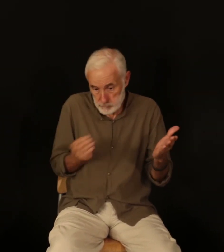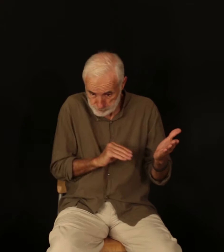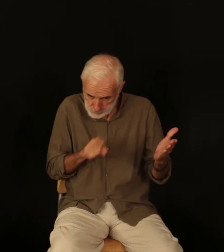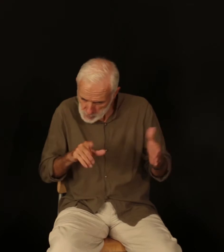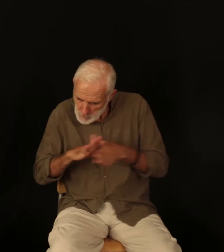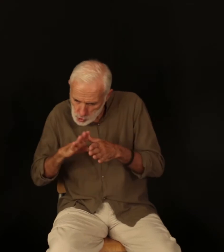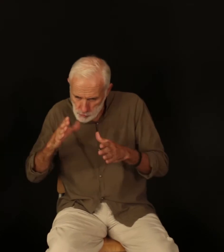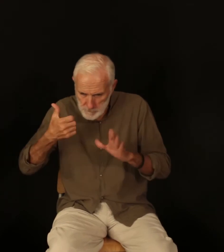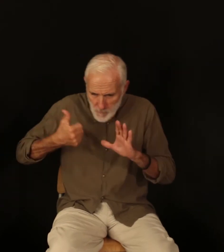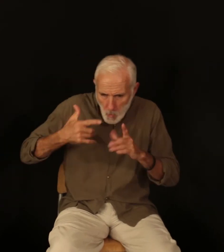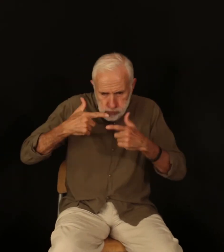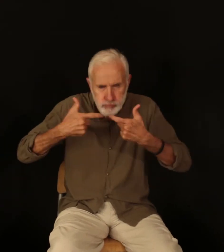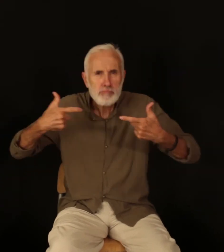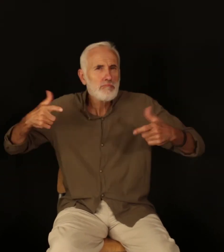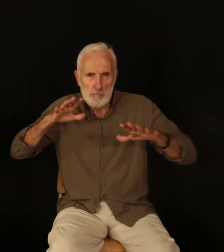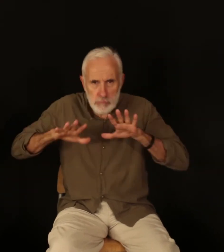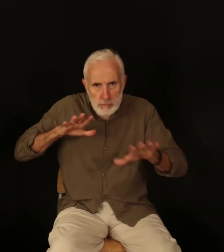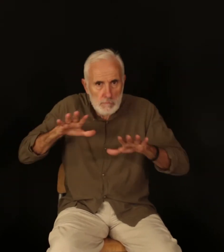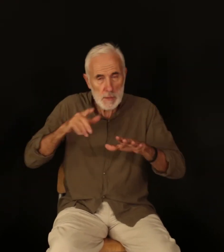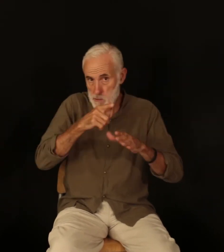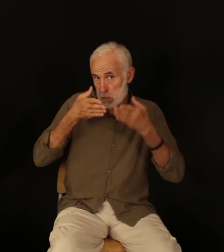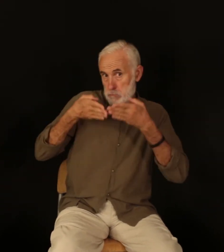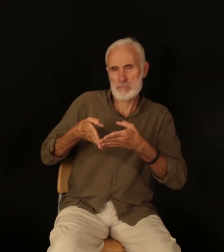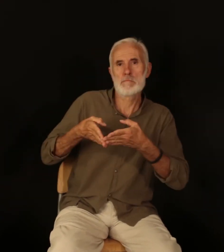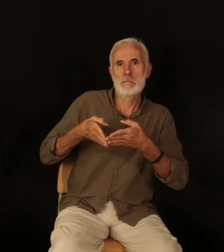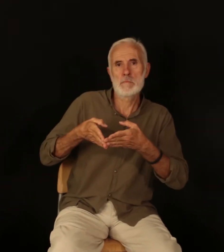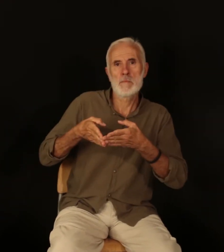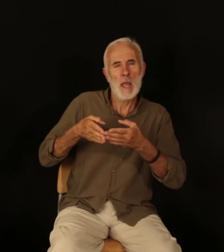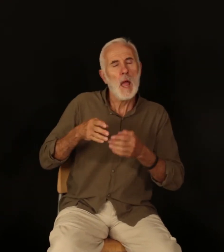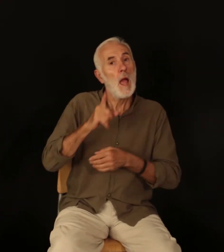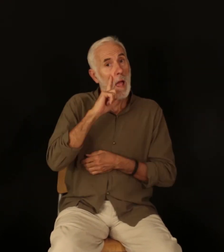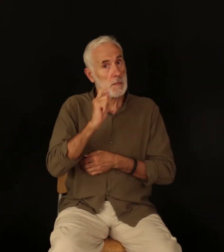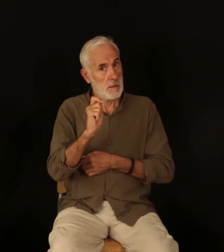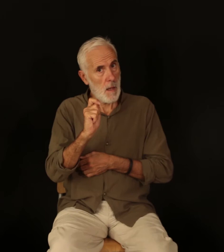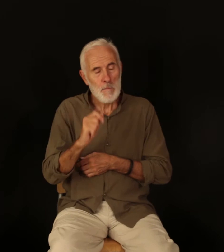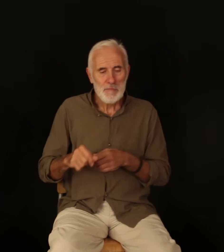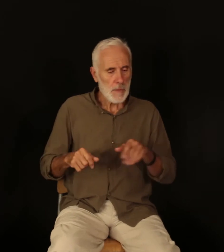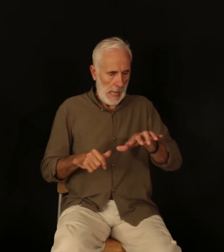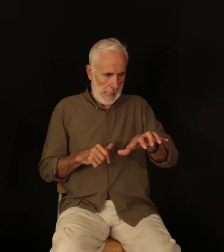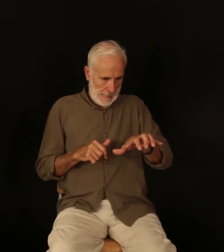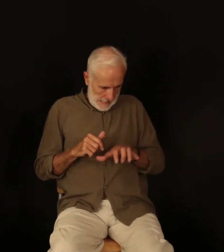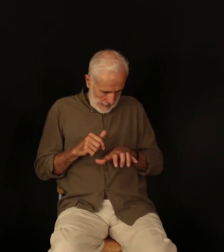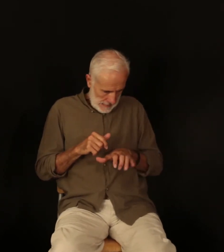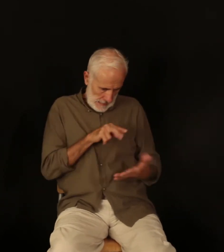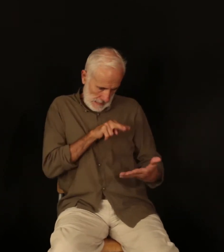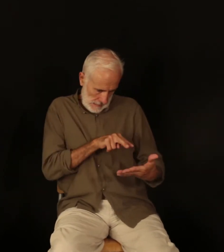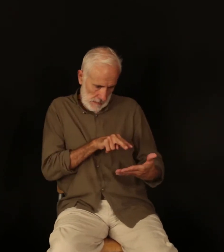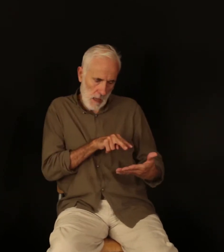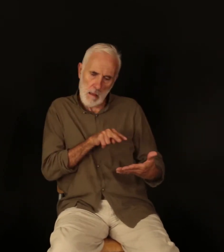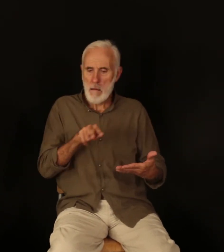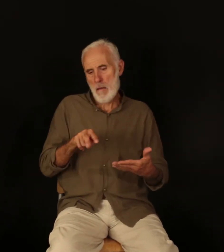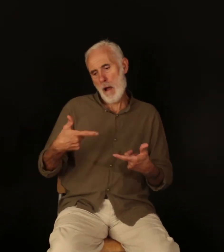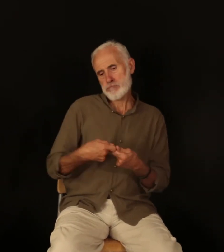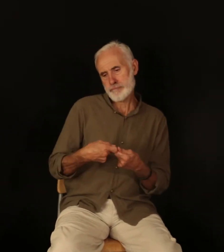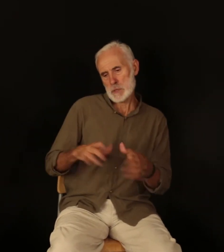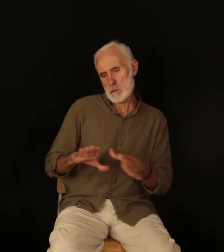tout en sachant que les images n'ont pas une valeur illustrative dans le numéro. Elles vont avoir un discours propre qui va traiter